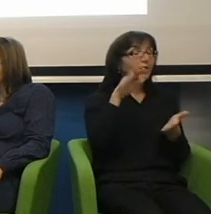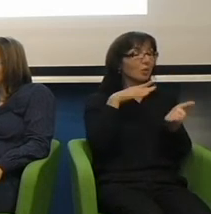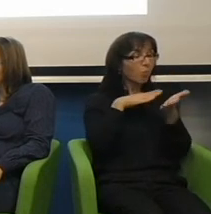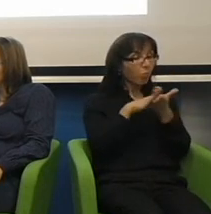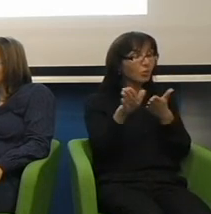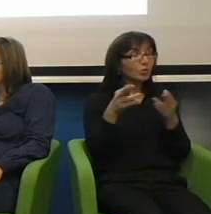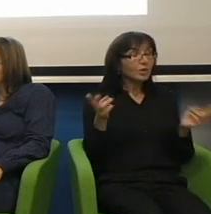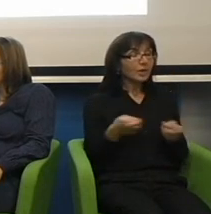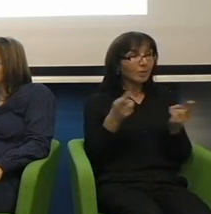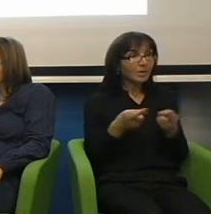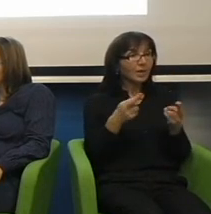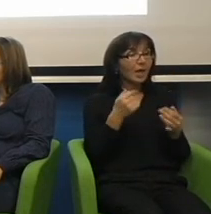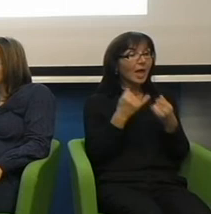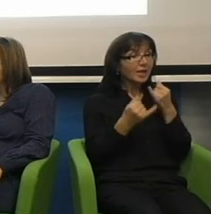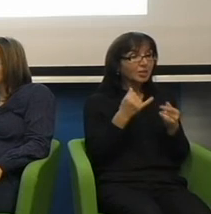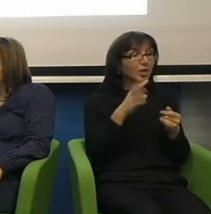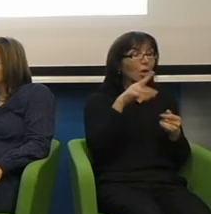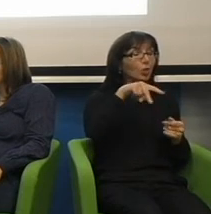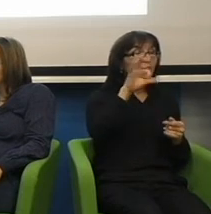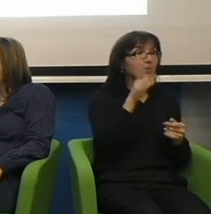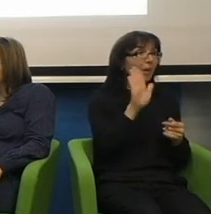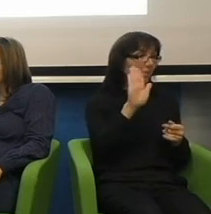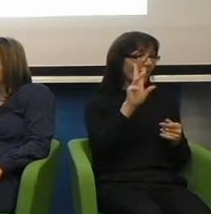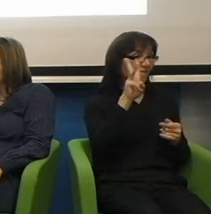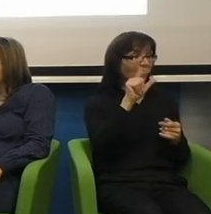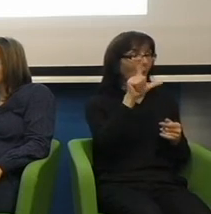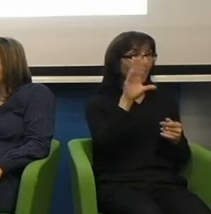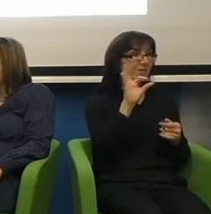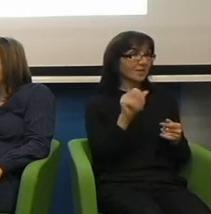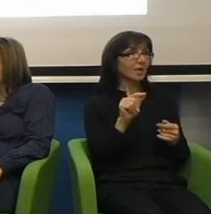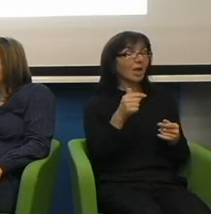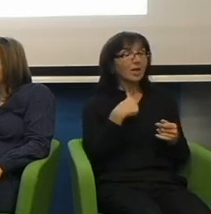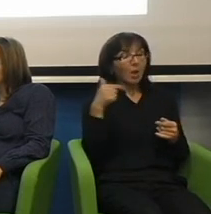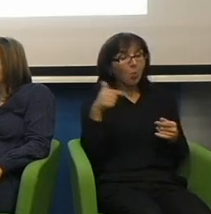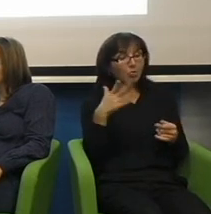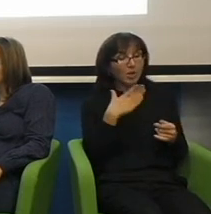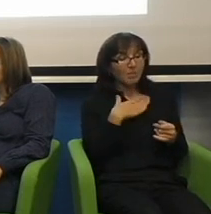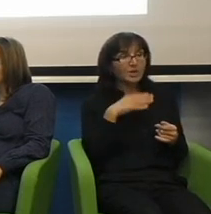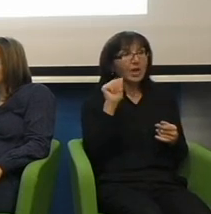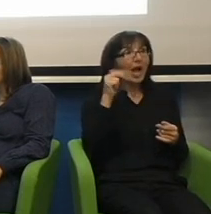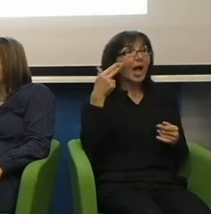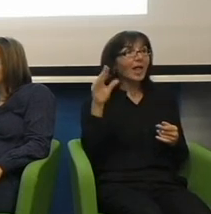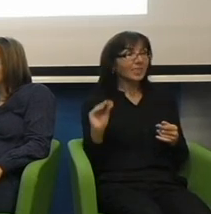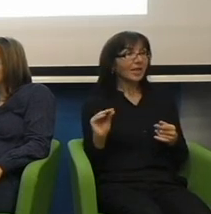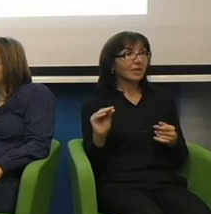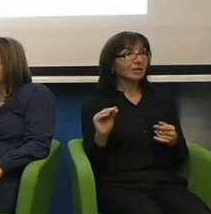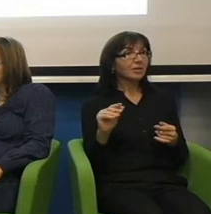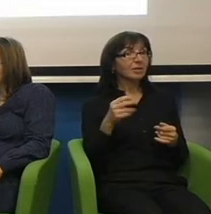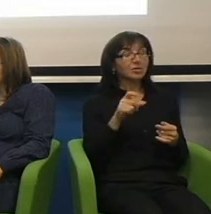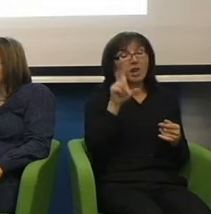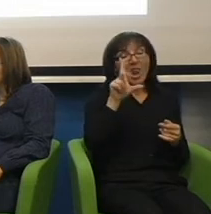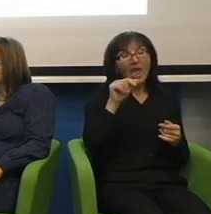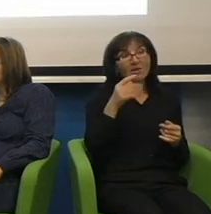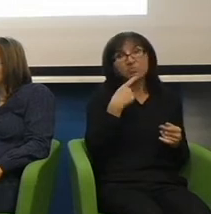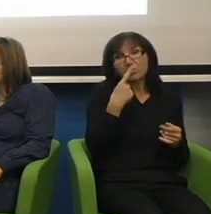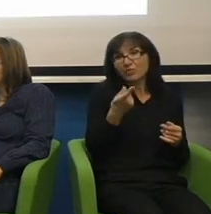tej kampanii. Skoro Tusk ma Wałęsę, to ja muszę mieć Annę. Czy tak powiedział Lech Kaczyński?